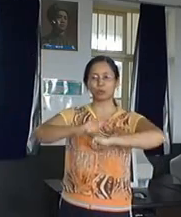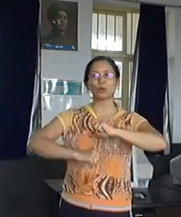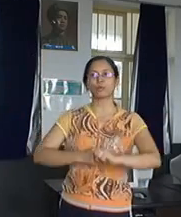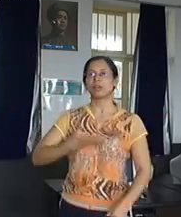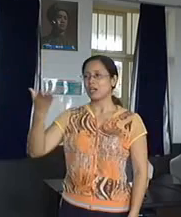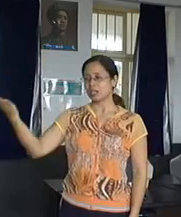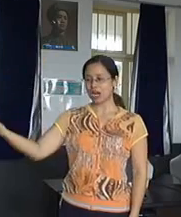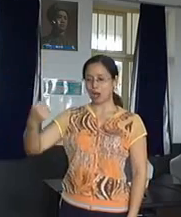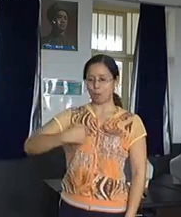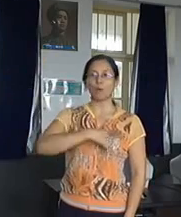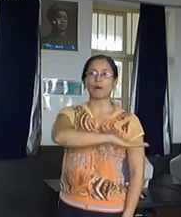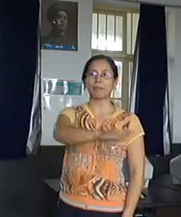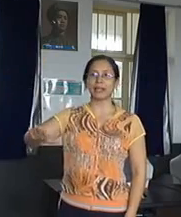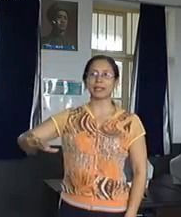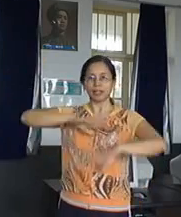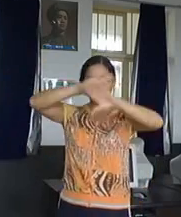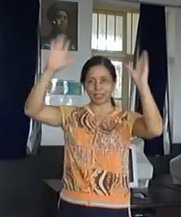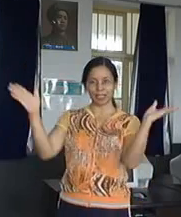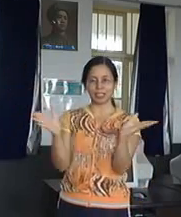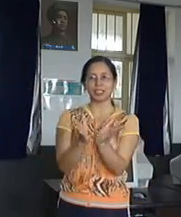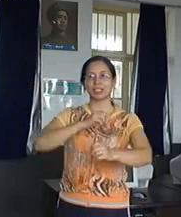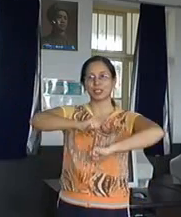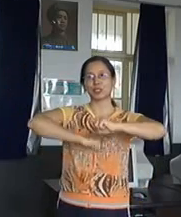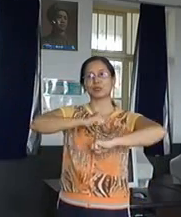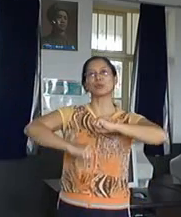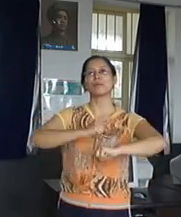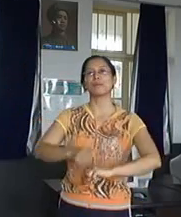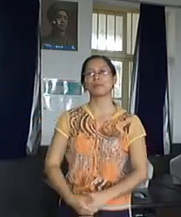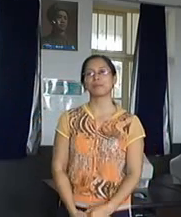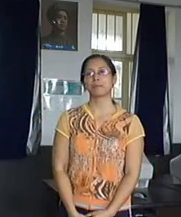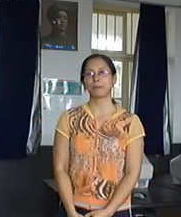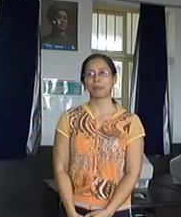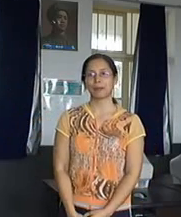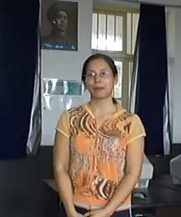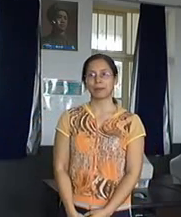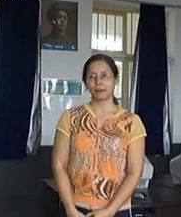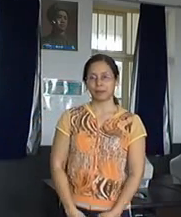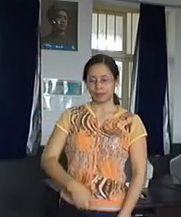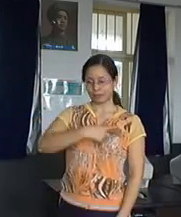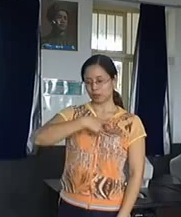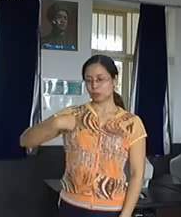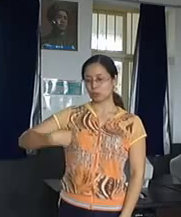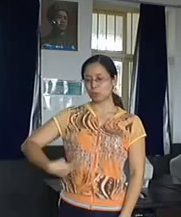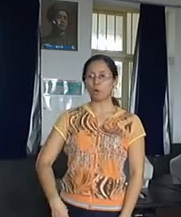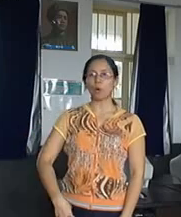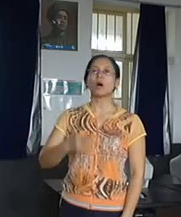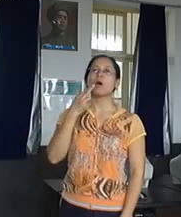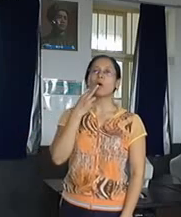动，让我们一起行动。 中国红十字基金会， 中国